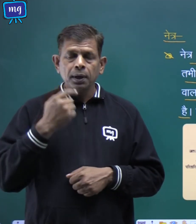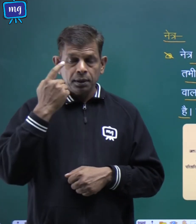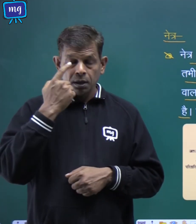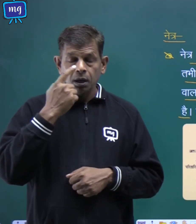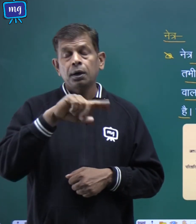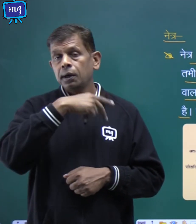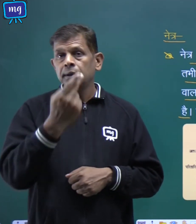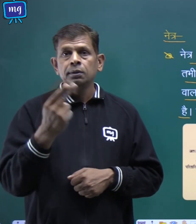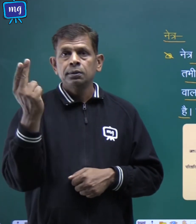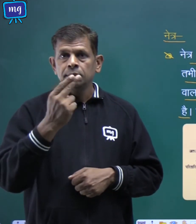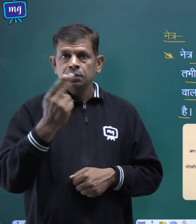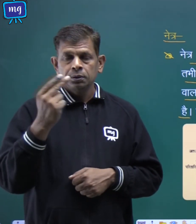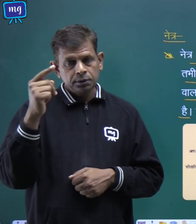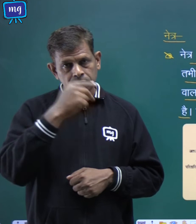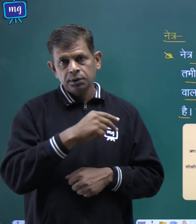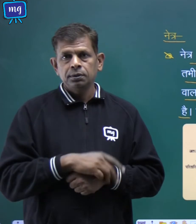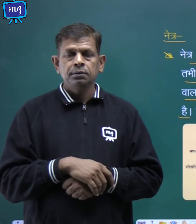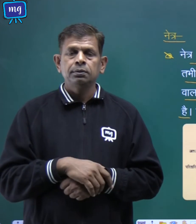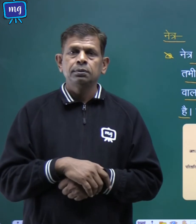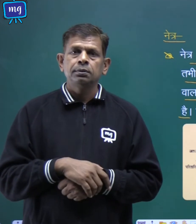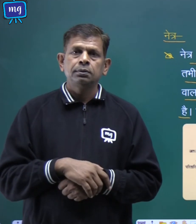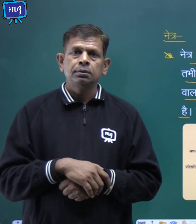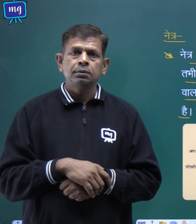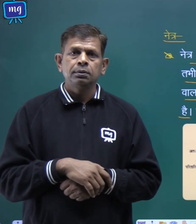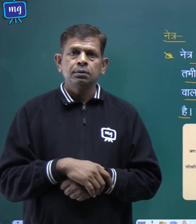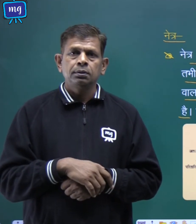का आंतरिक संरचना का चित्र है।